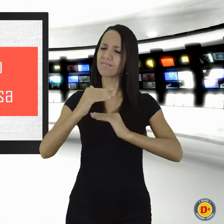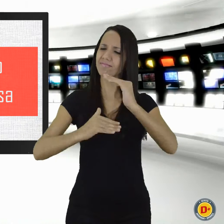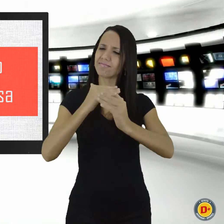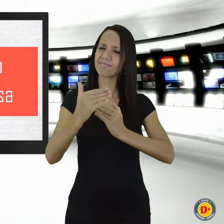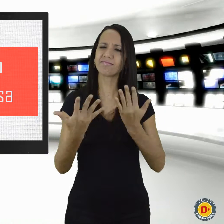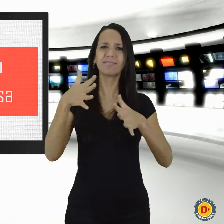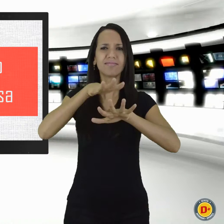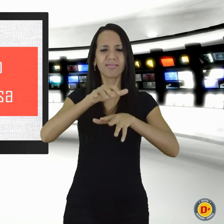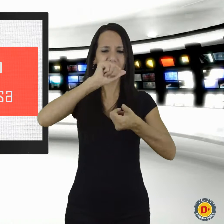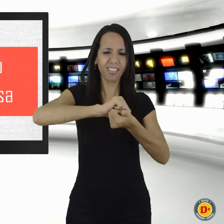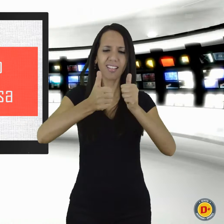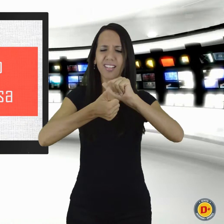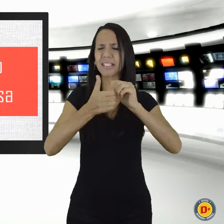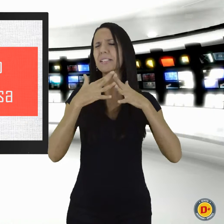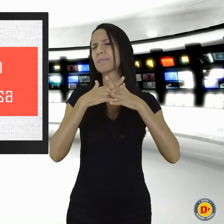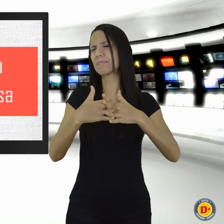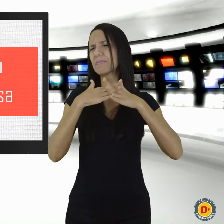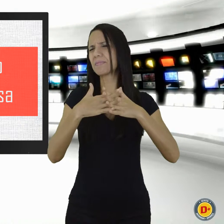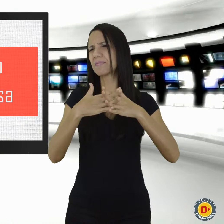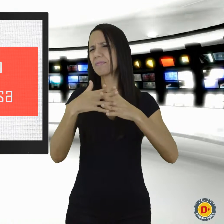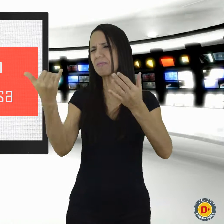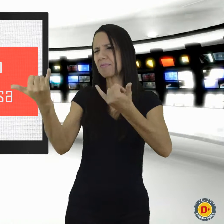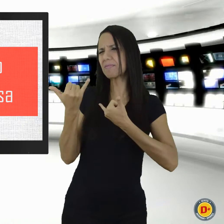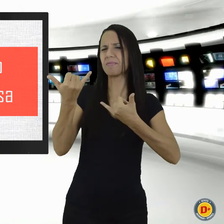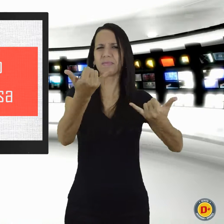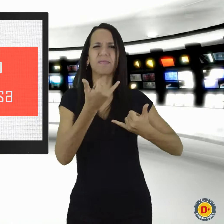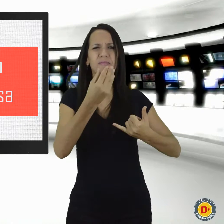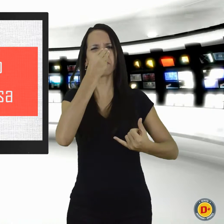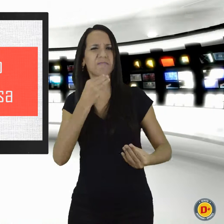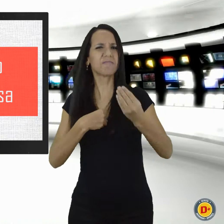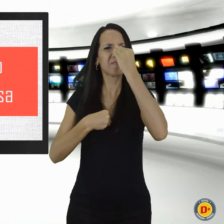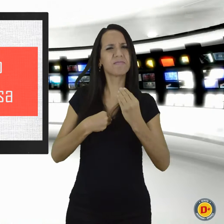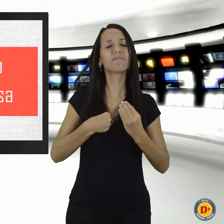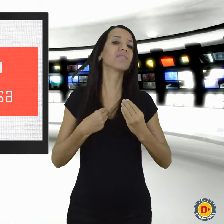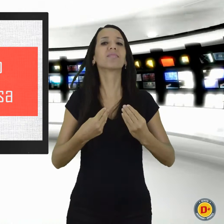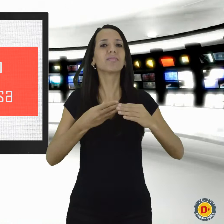adaptação mais complicado, com rejeições, fazendo com que ele passasse por vários colégios até encontrar o